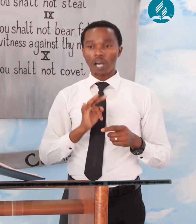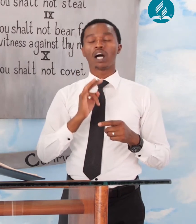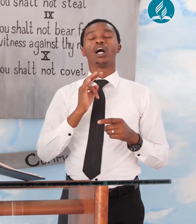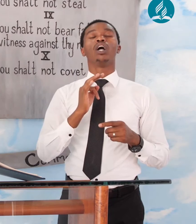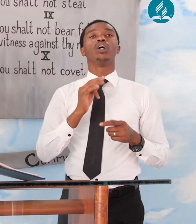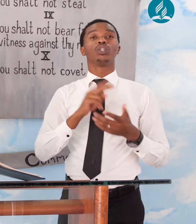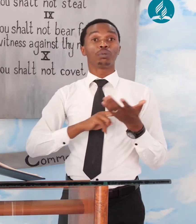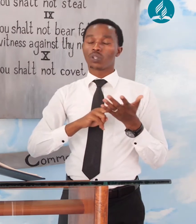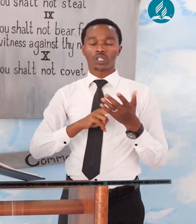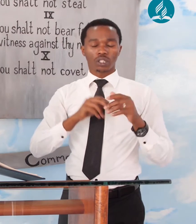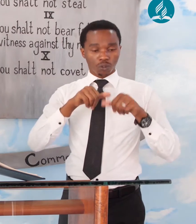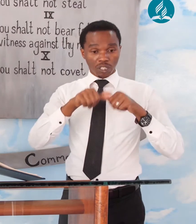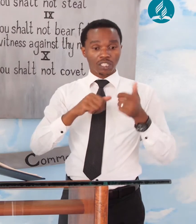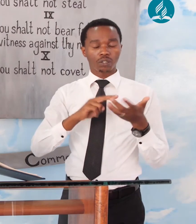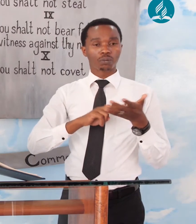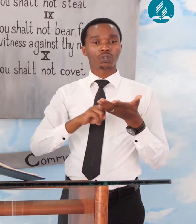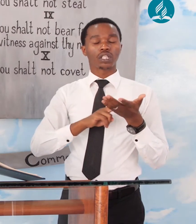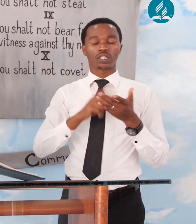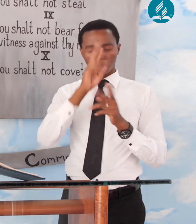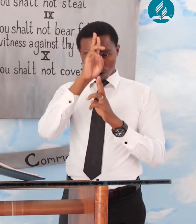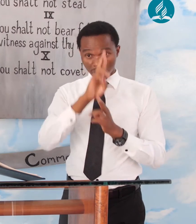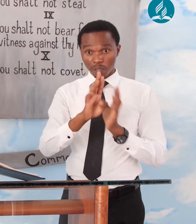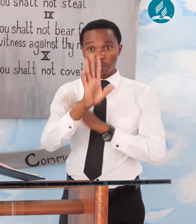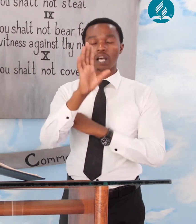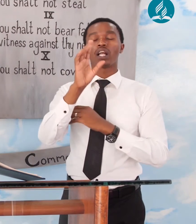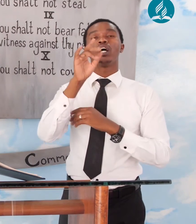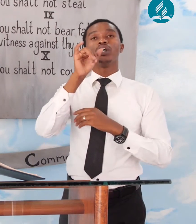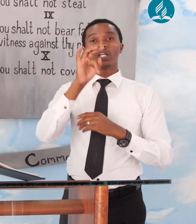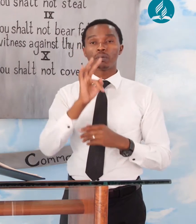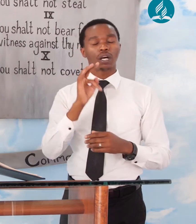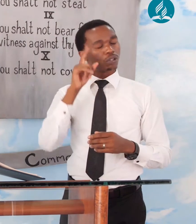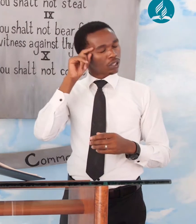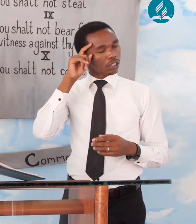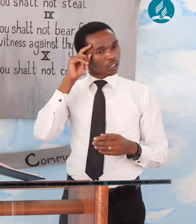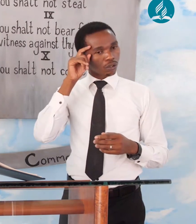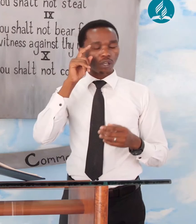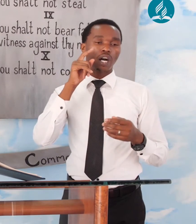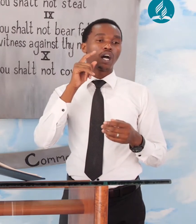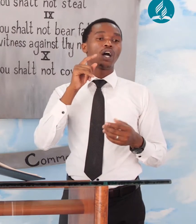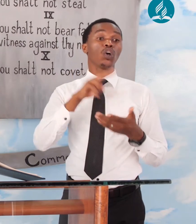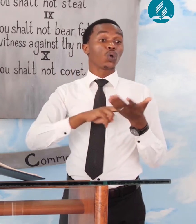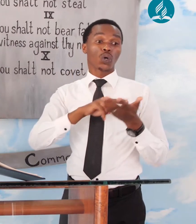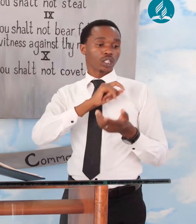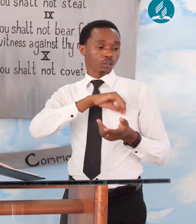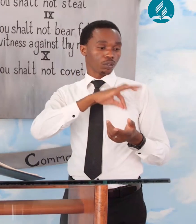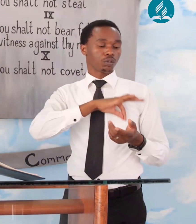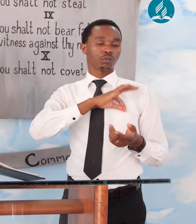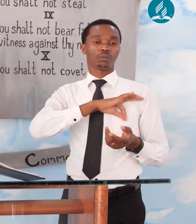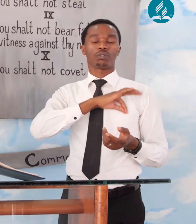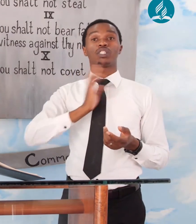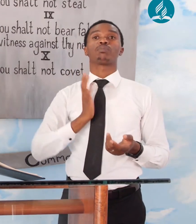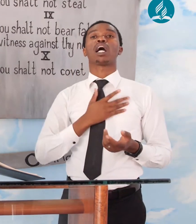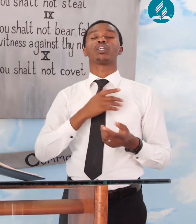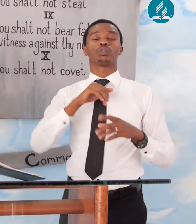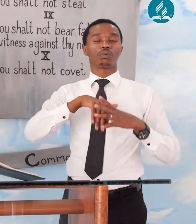rimwe kwikuraho ubutunzi bwacu kugira ngo bujye mu murimo w'Imana twibwira wenda ko twaba duhombye ariko uko bigaragara bizaba bisa